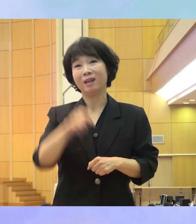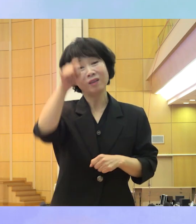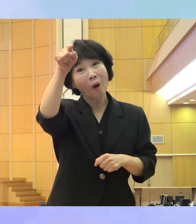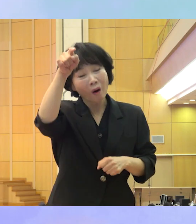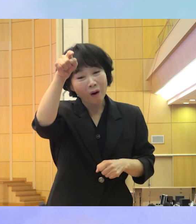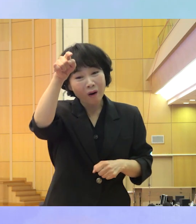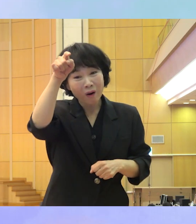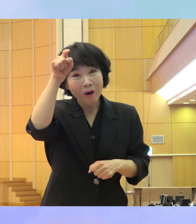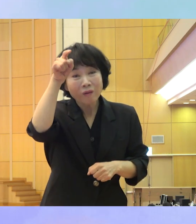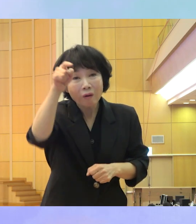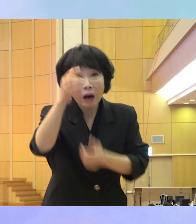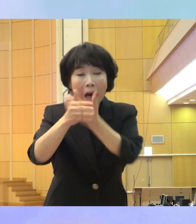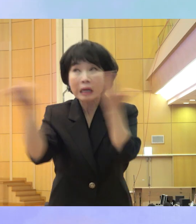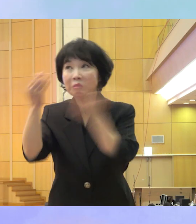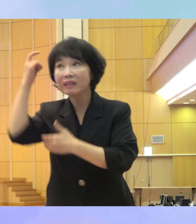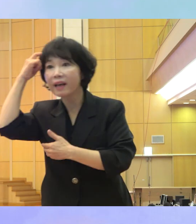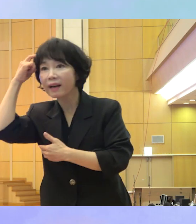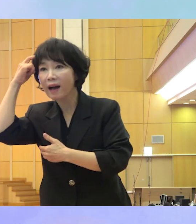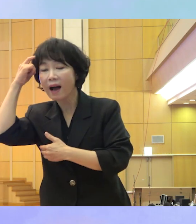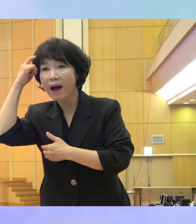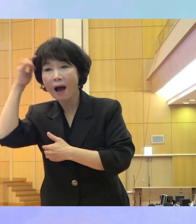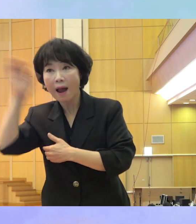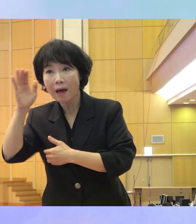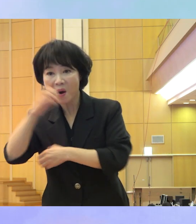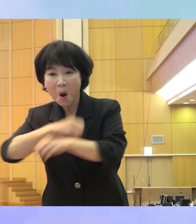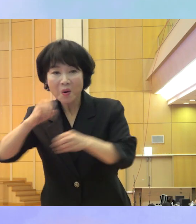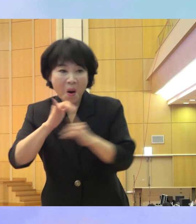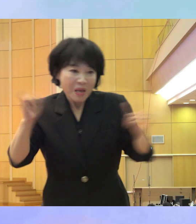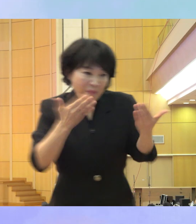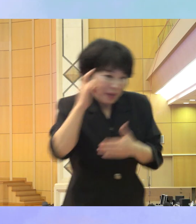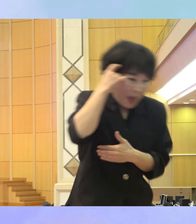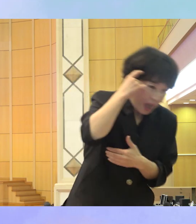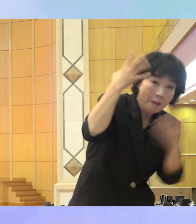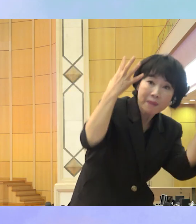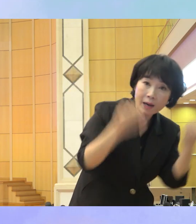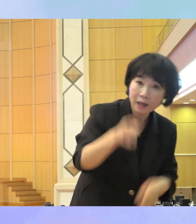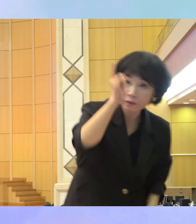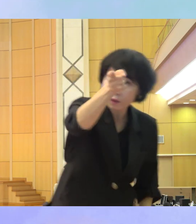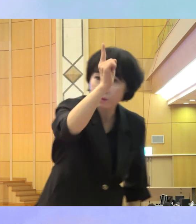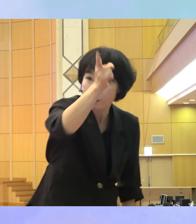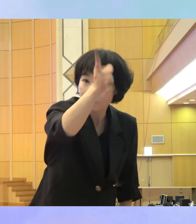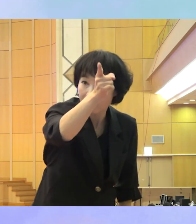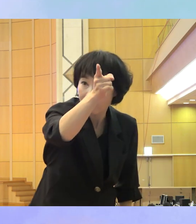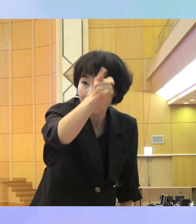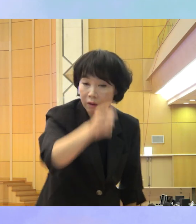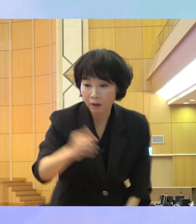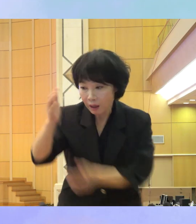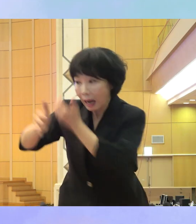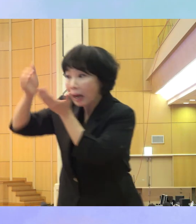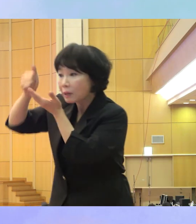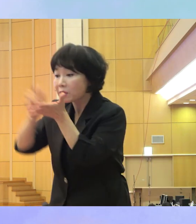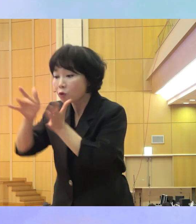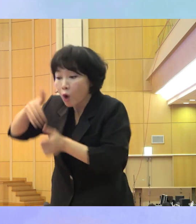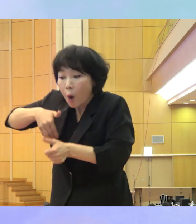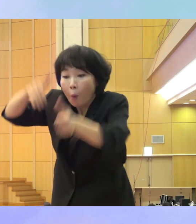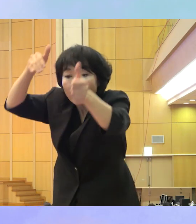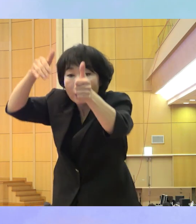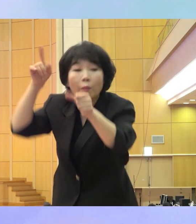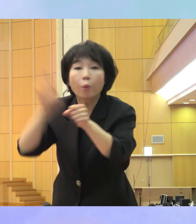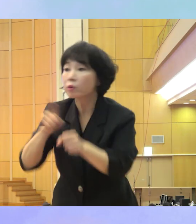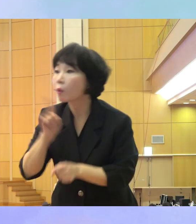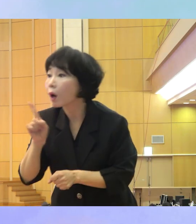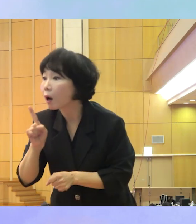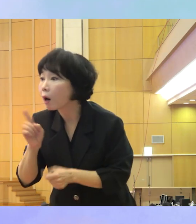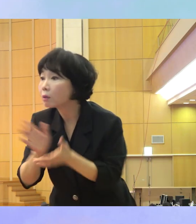너가 하나님의 일을 생각지 아니하고 도리어 사람 일을 생각하도다. 하나님이 예수를 이 땅에 왜 보냈습니까? 우리